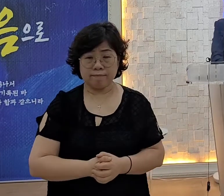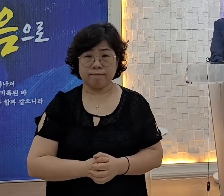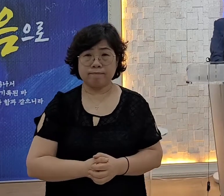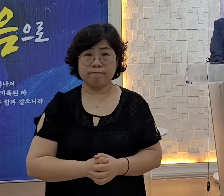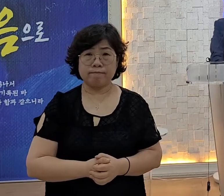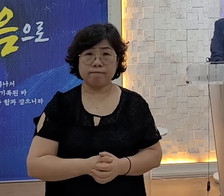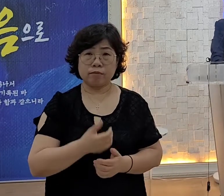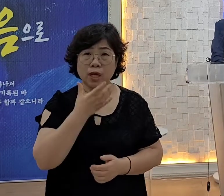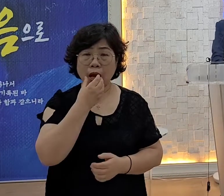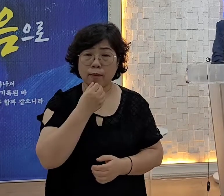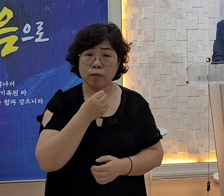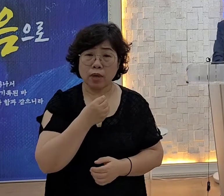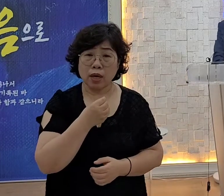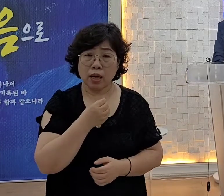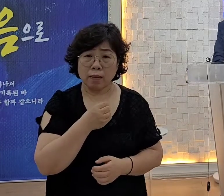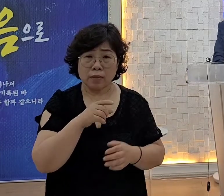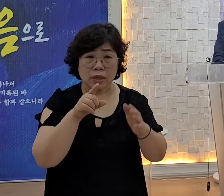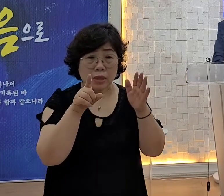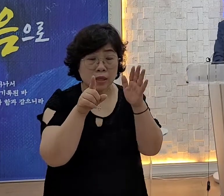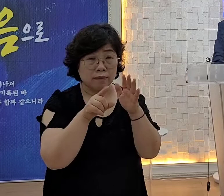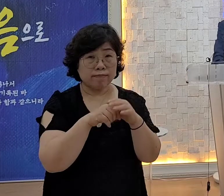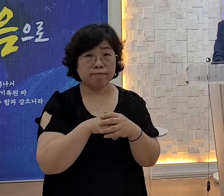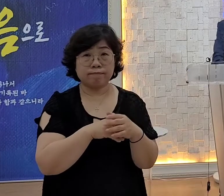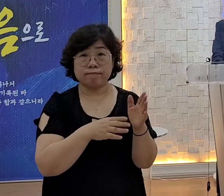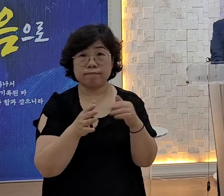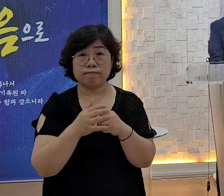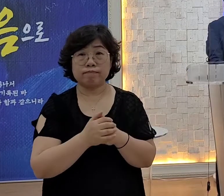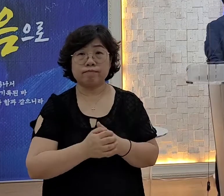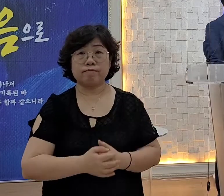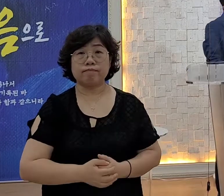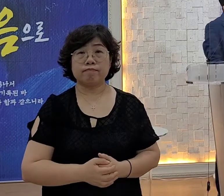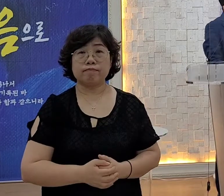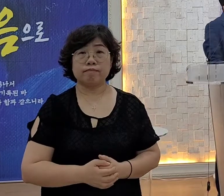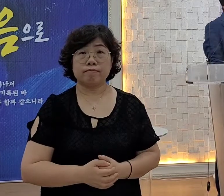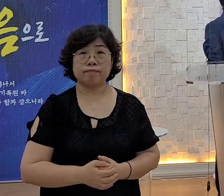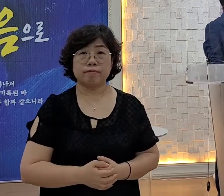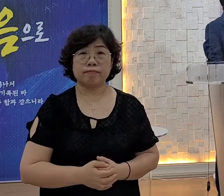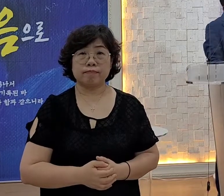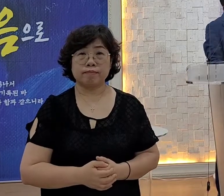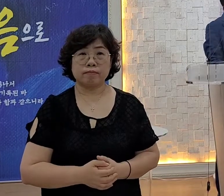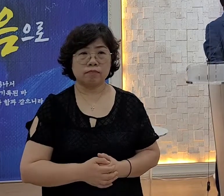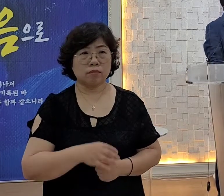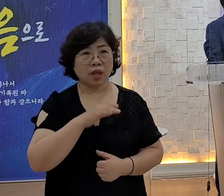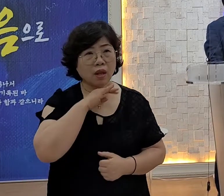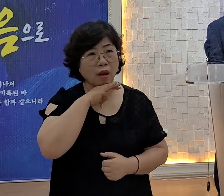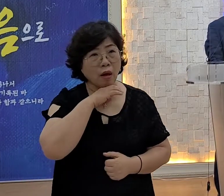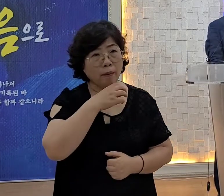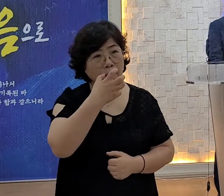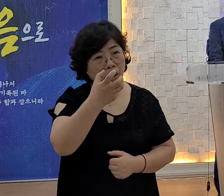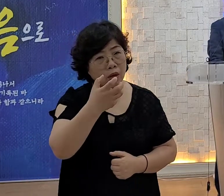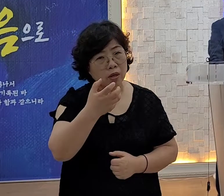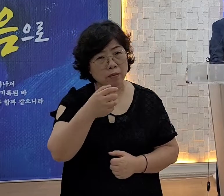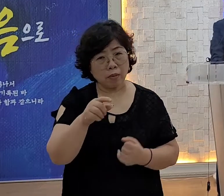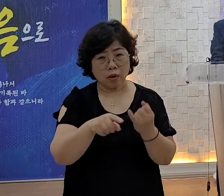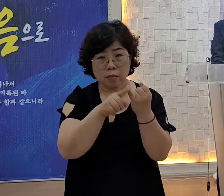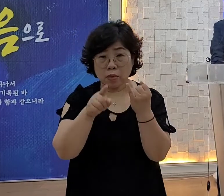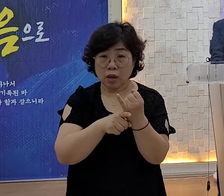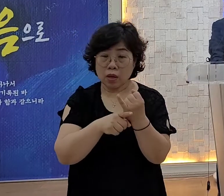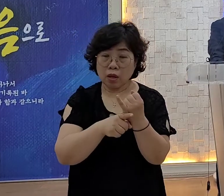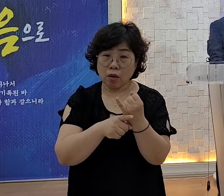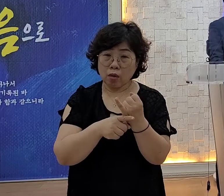자, 아브라함의 믿음은 그럼 자랑거리가 될 수 있지 않겠는가? 아니, 세상에 이 80에 애 준다는데도 믿었단 말이죠. 이런 사람 어디